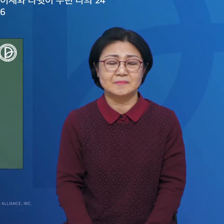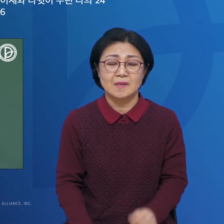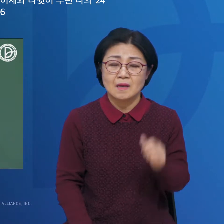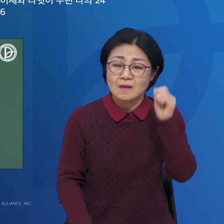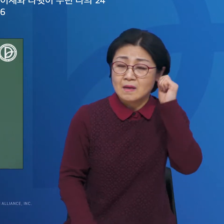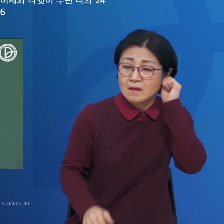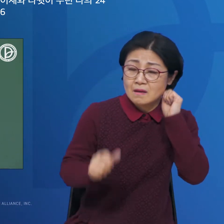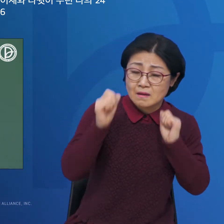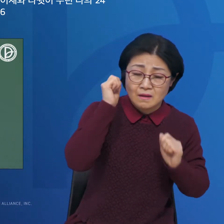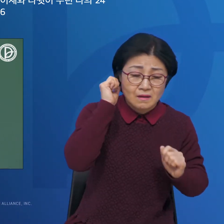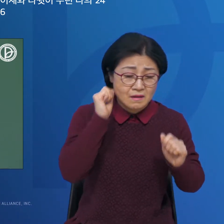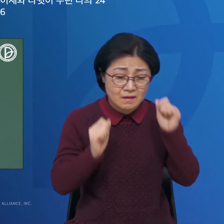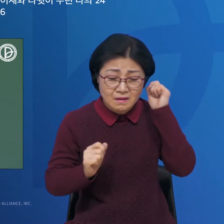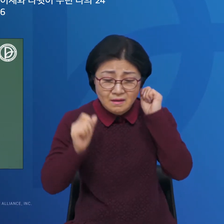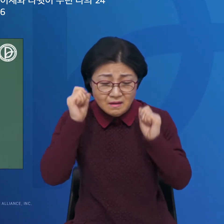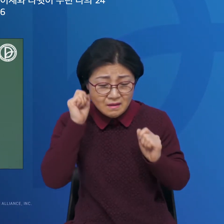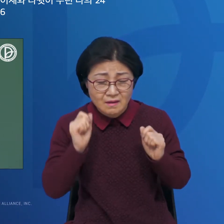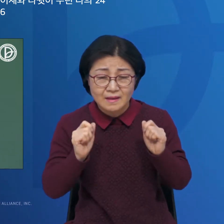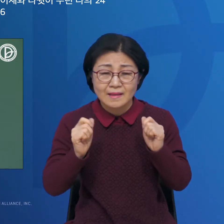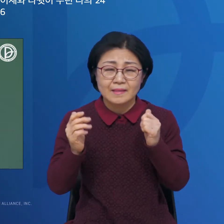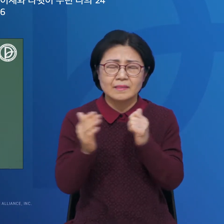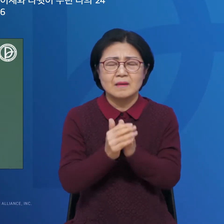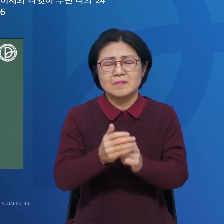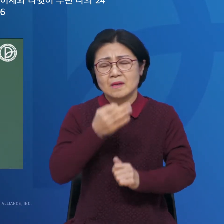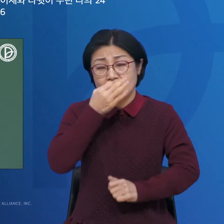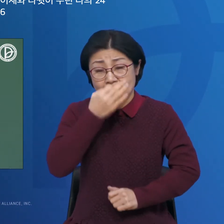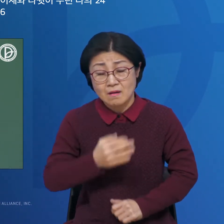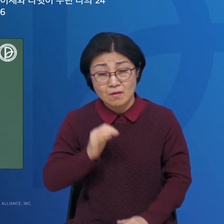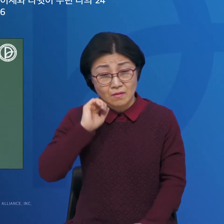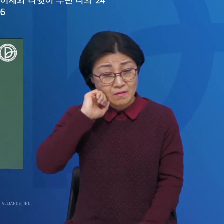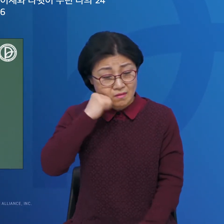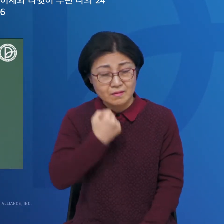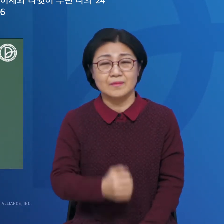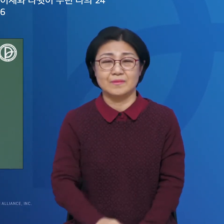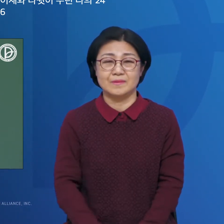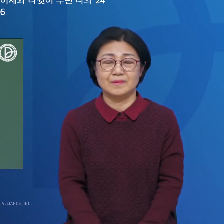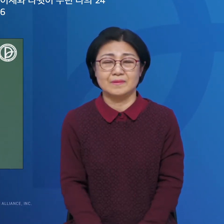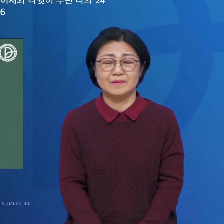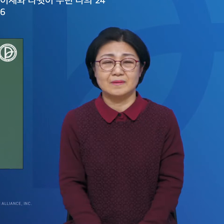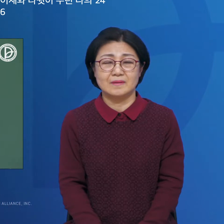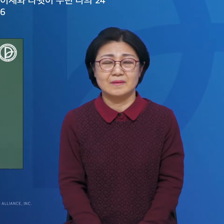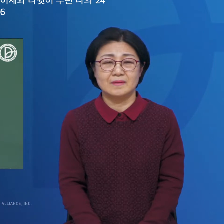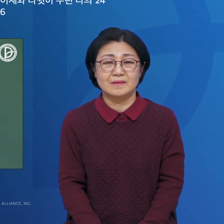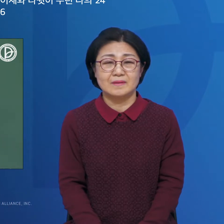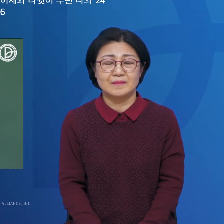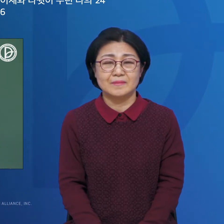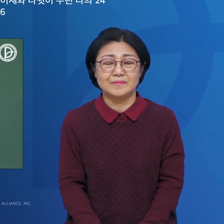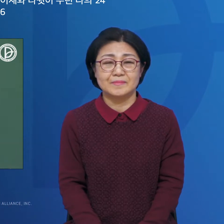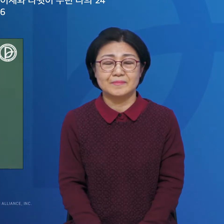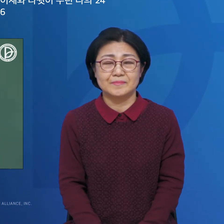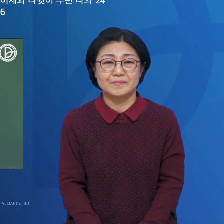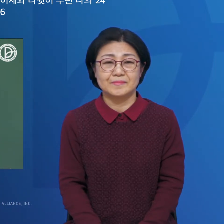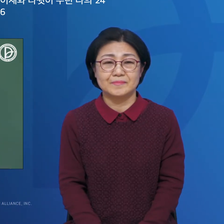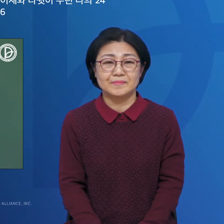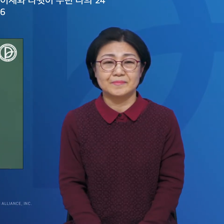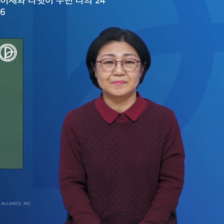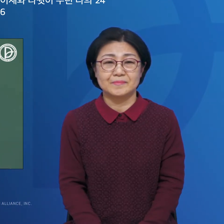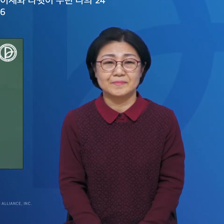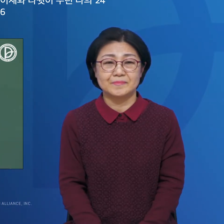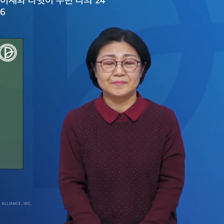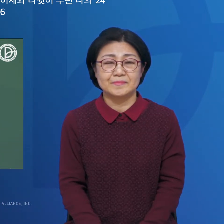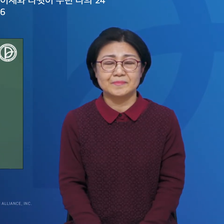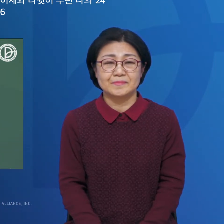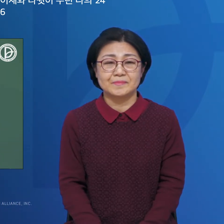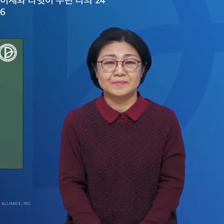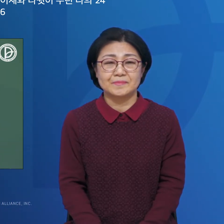듭니까? But how difficult may your life be if you're heeding and listening to all these type of words? 그래서 여러분들은 그런 속에서